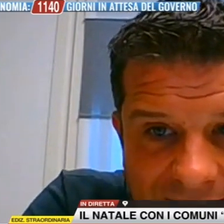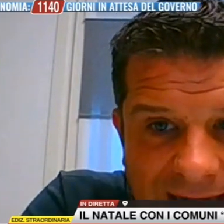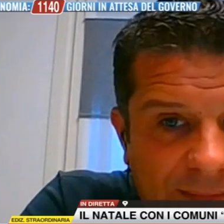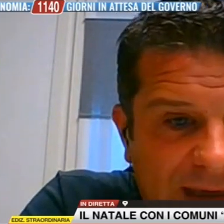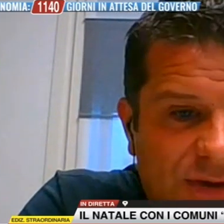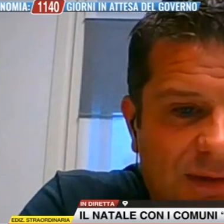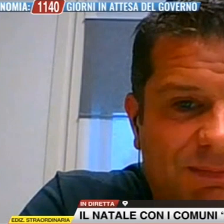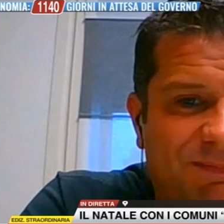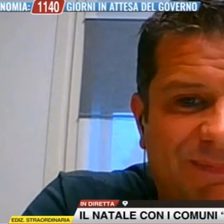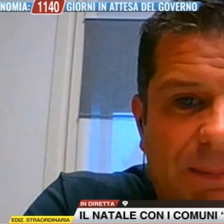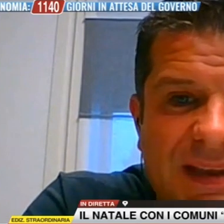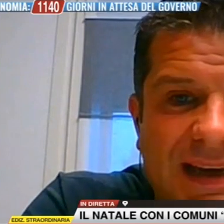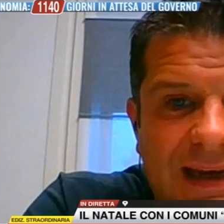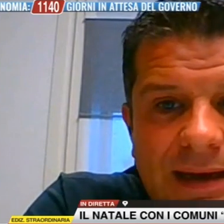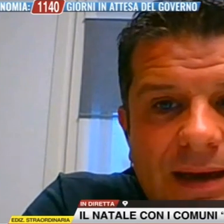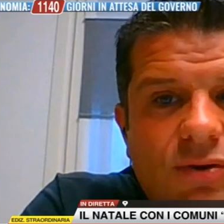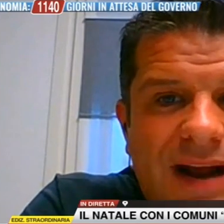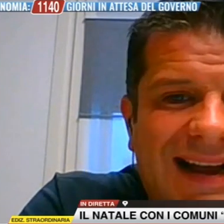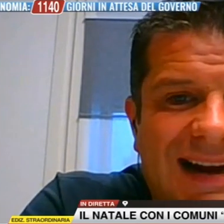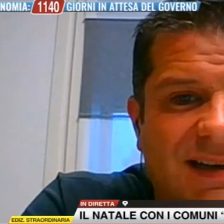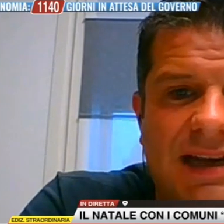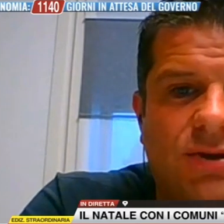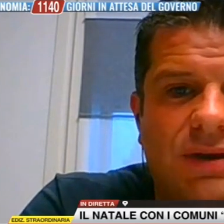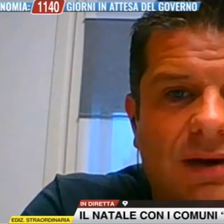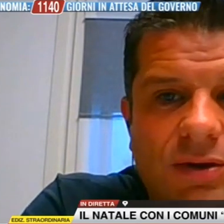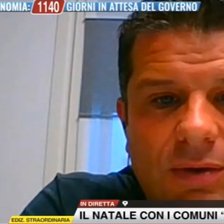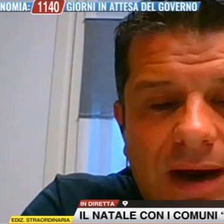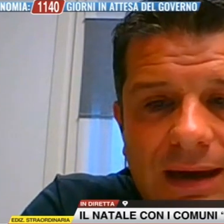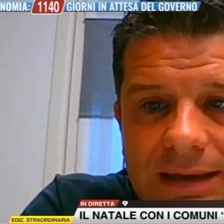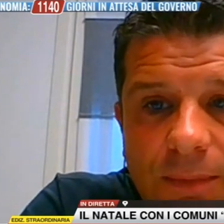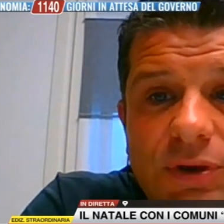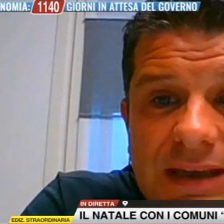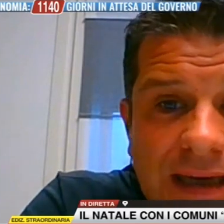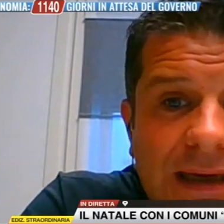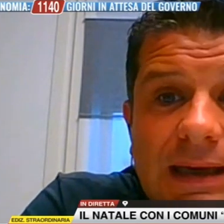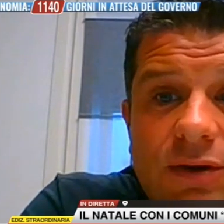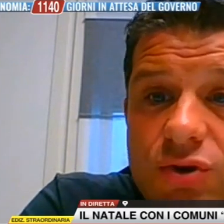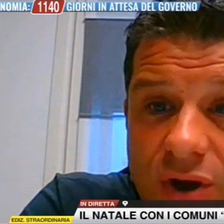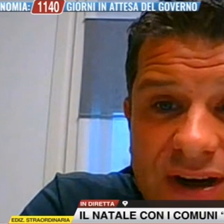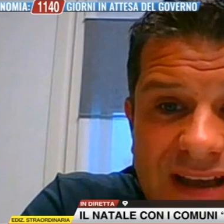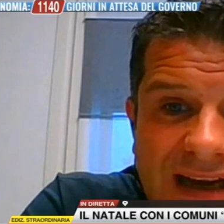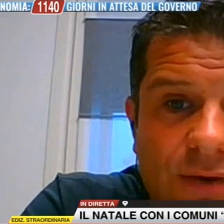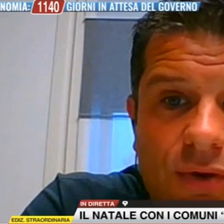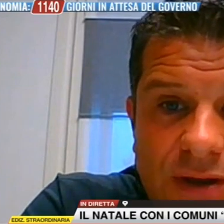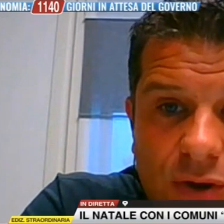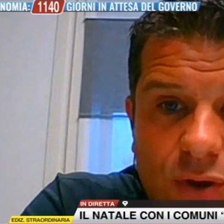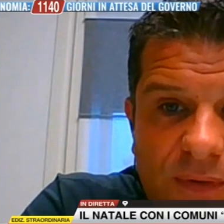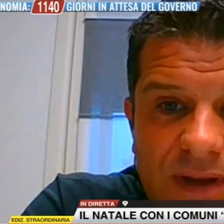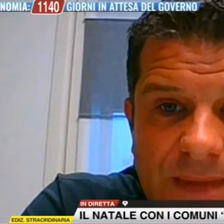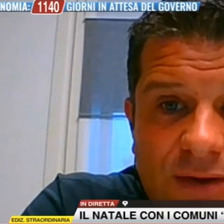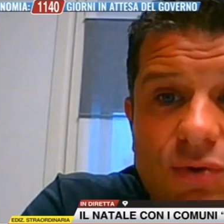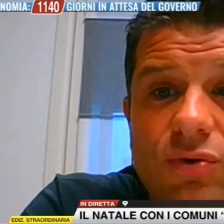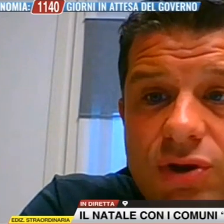di Natale, ma cioè, capite che non ha gran senso questa cosa qua. Dopodiché non sto criticando in toto